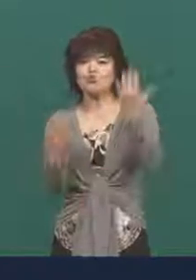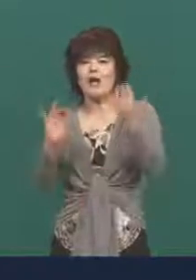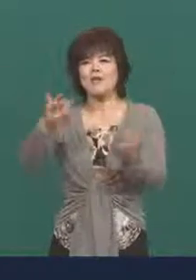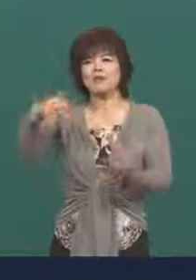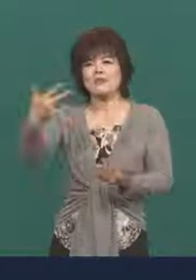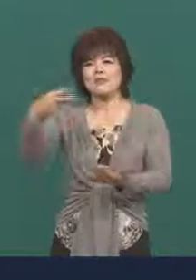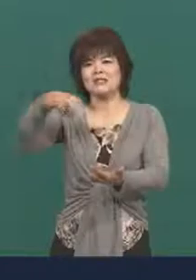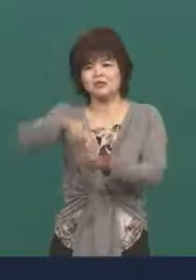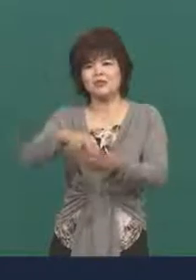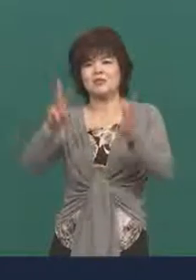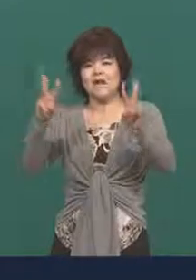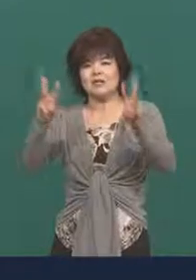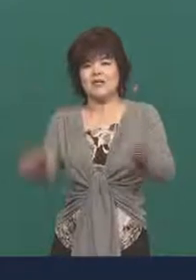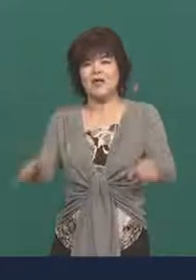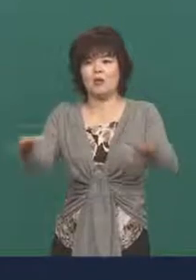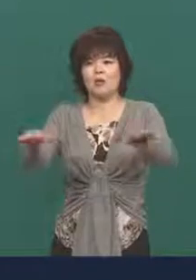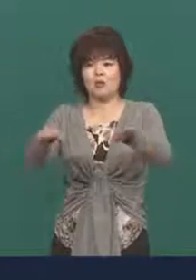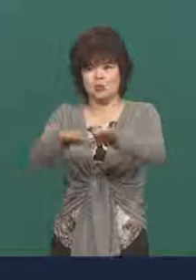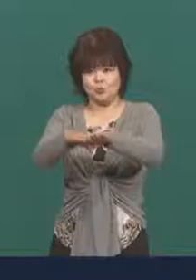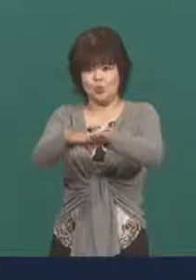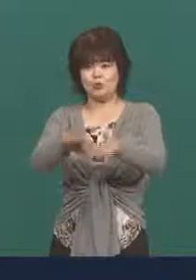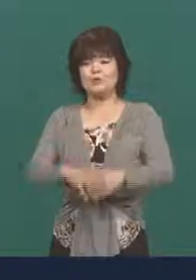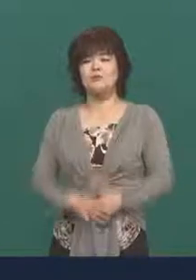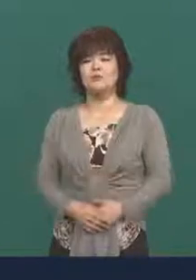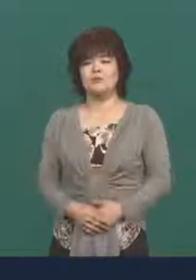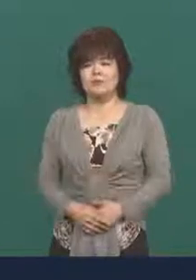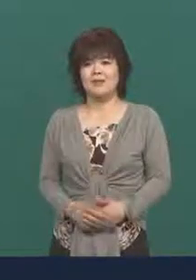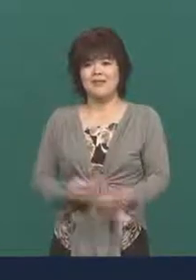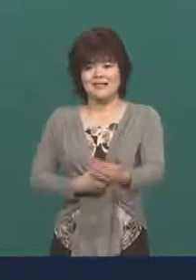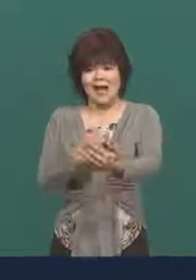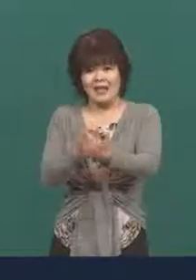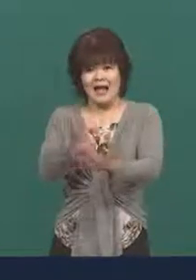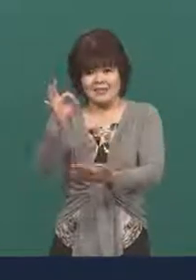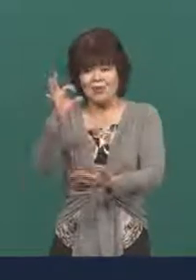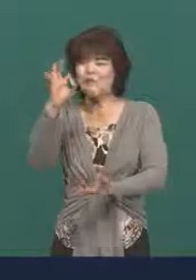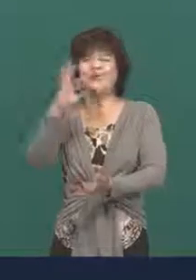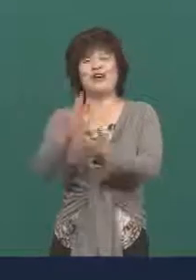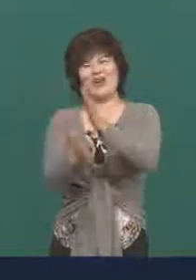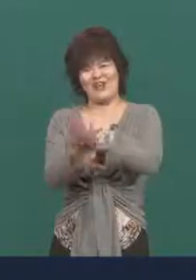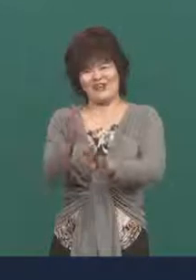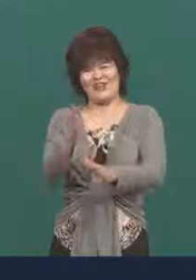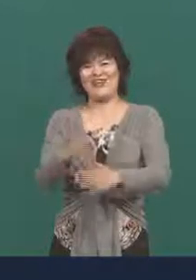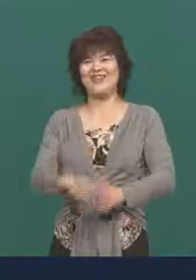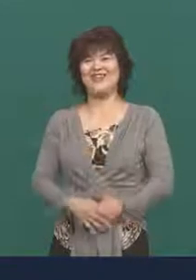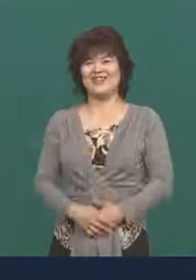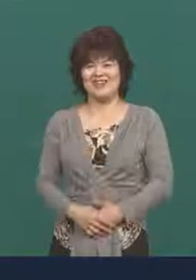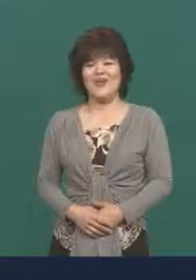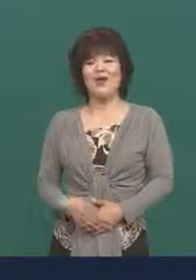会場は草津市立サンサンホール。参加費は無料です。